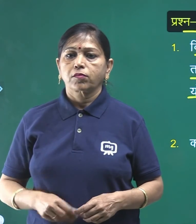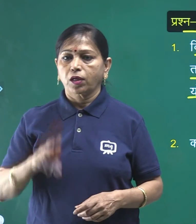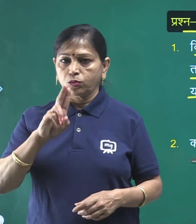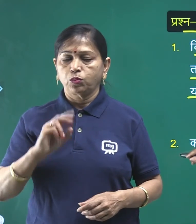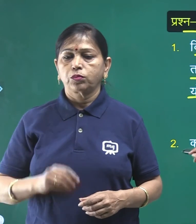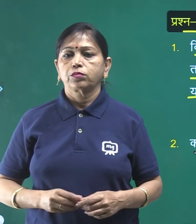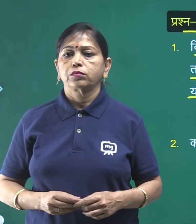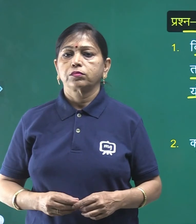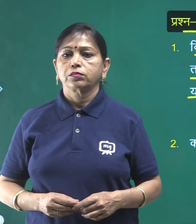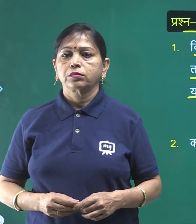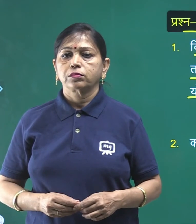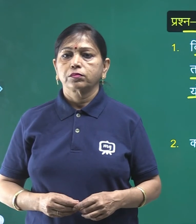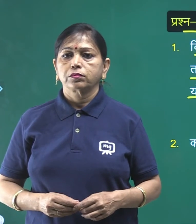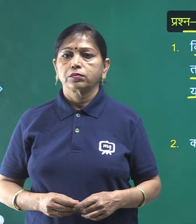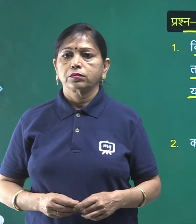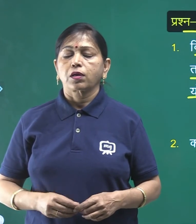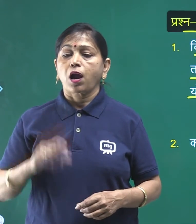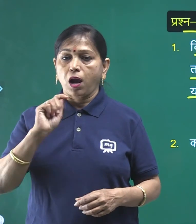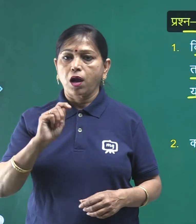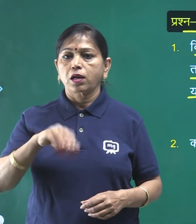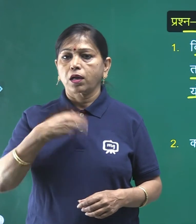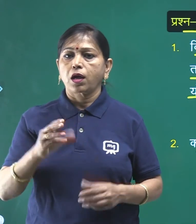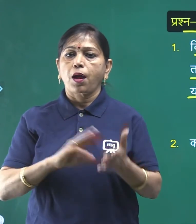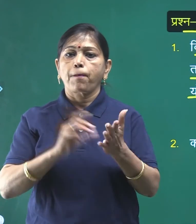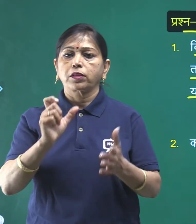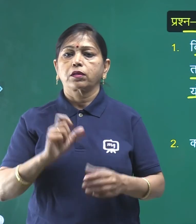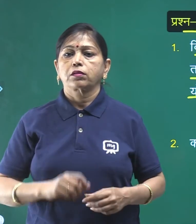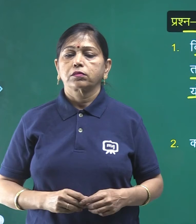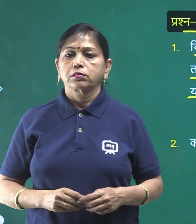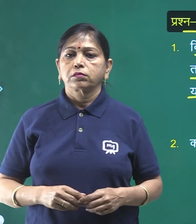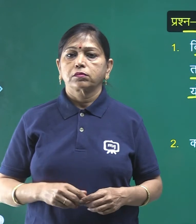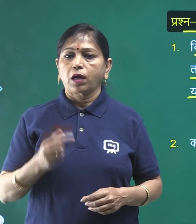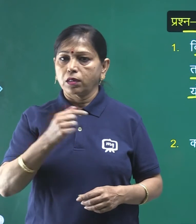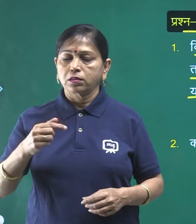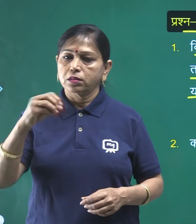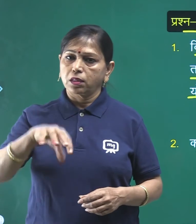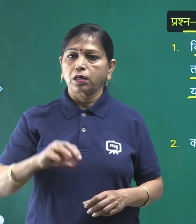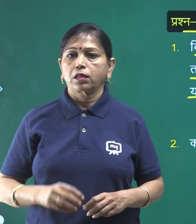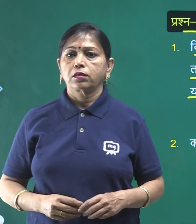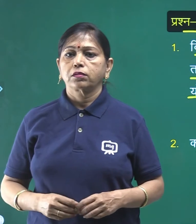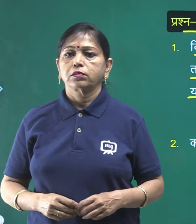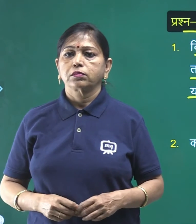2, कार्य का मात्रक रिक्त स्थान है